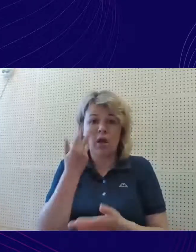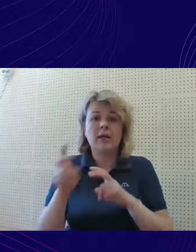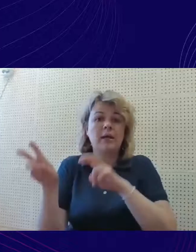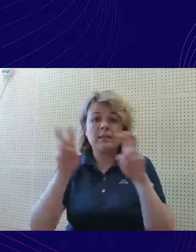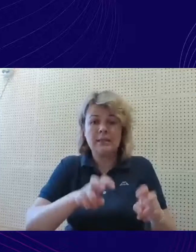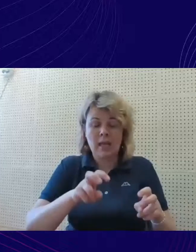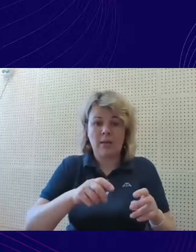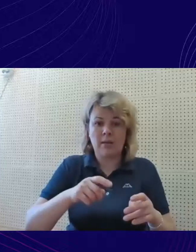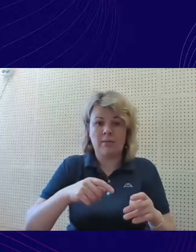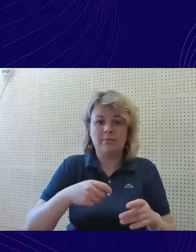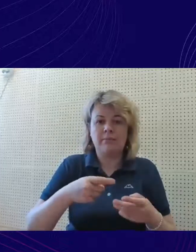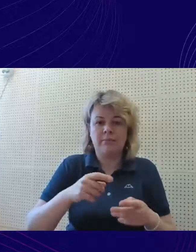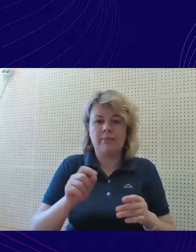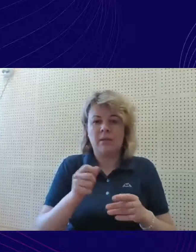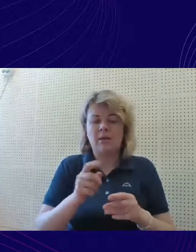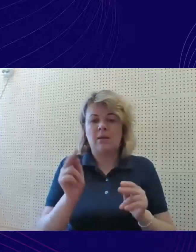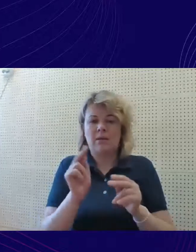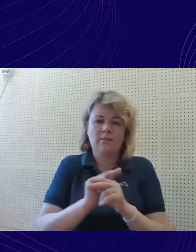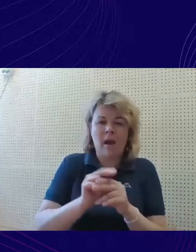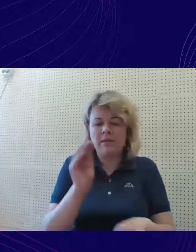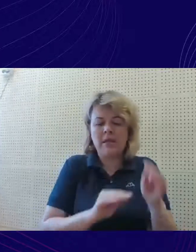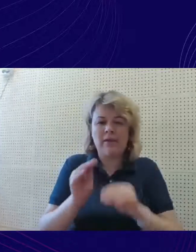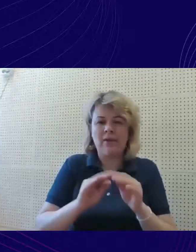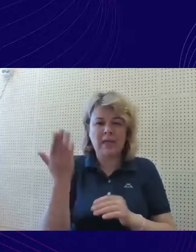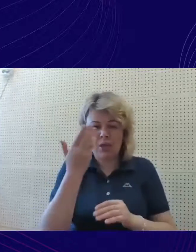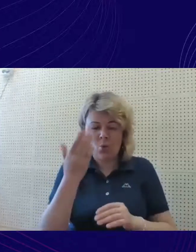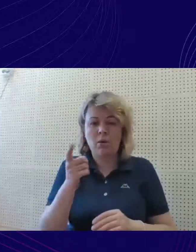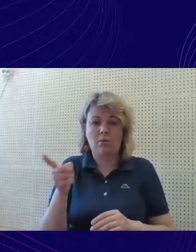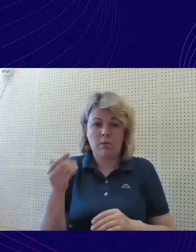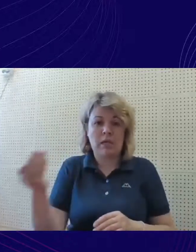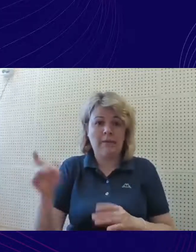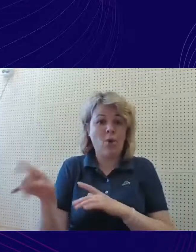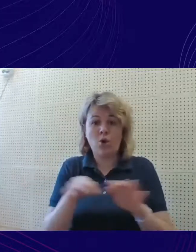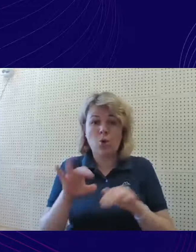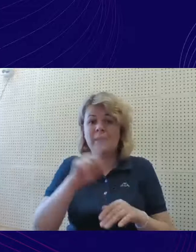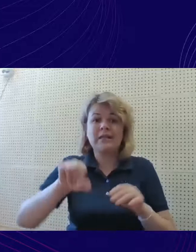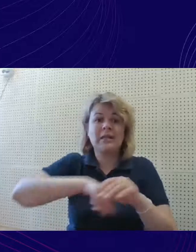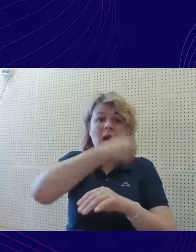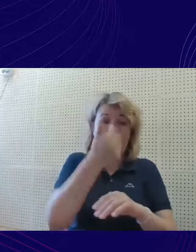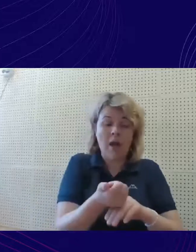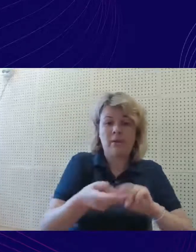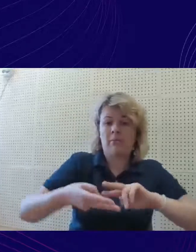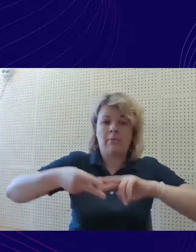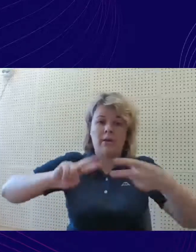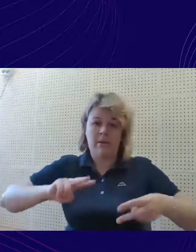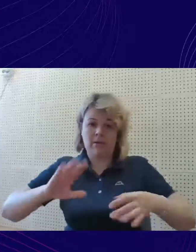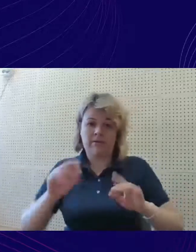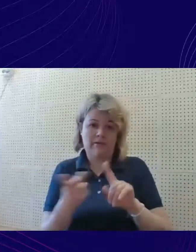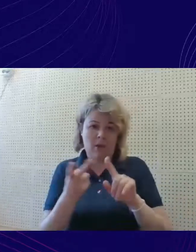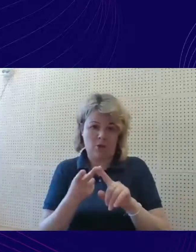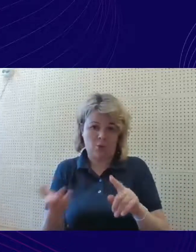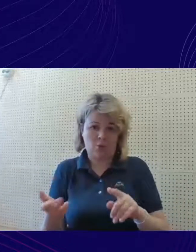его роль из главной превратилась во второстепенную. Просто режиссер действительно был